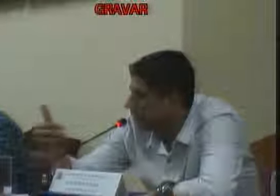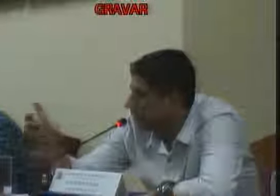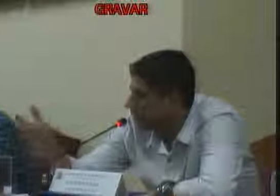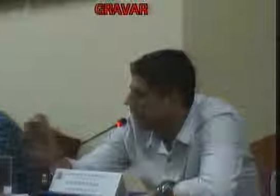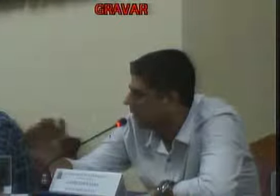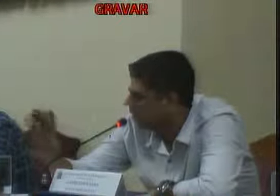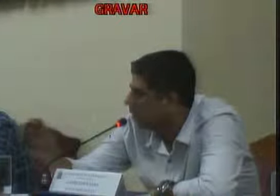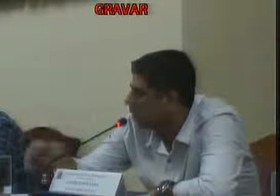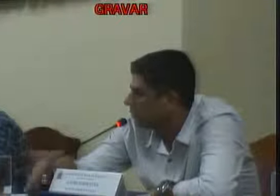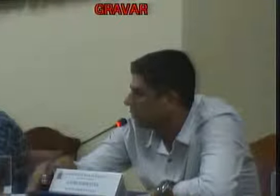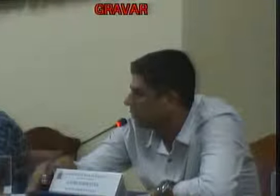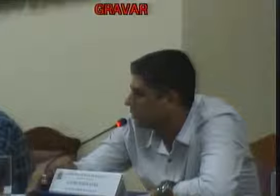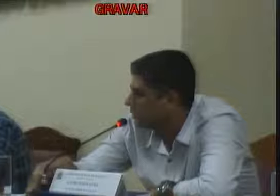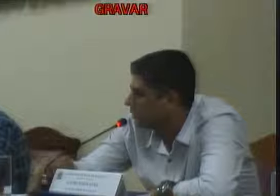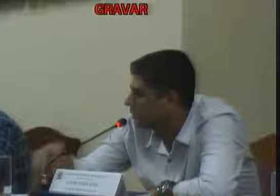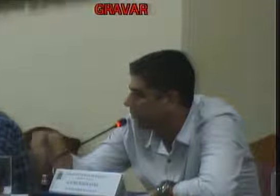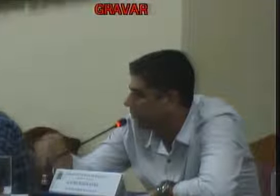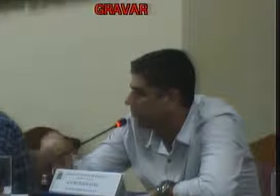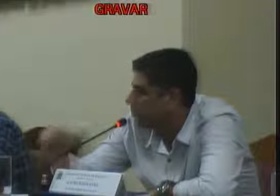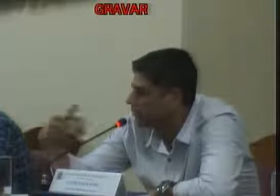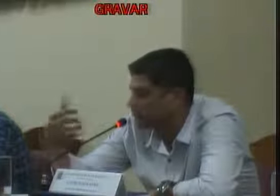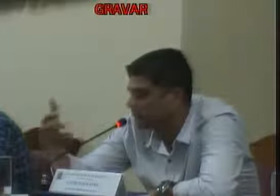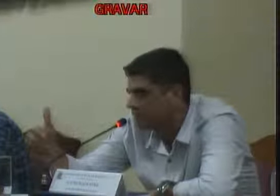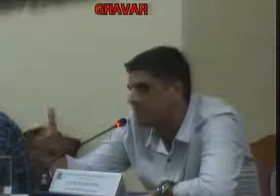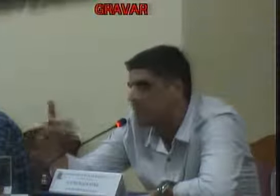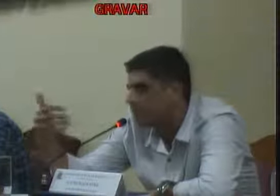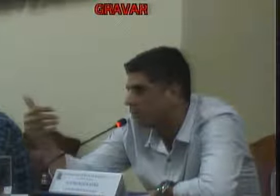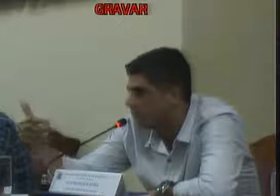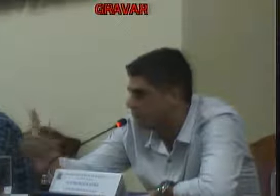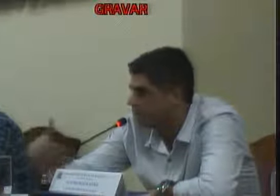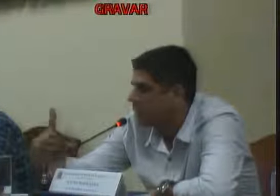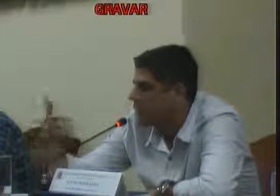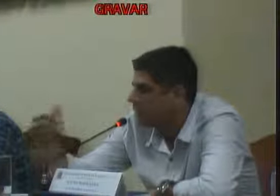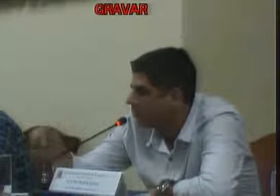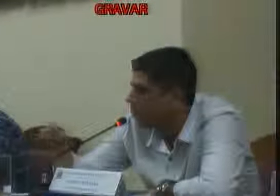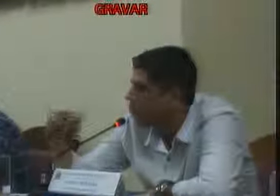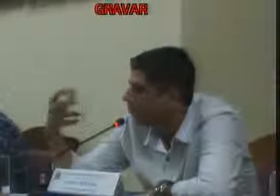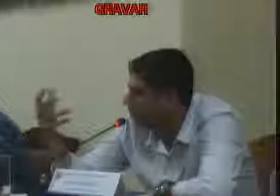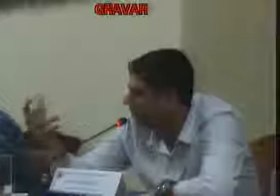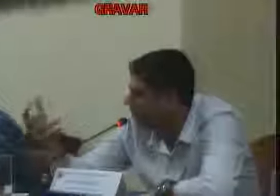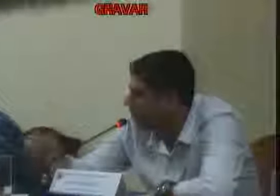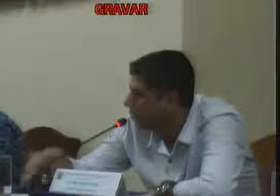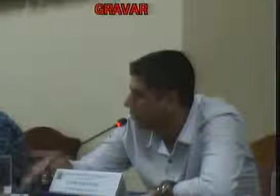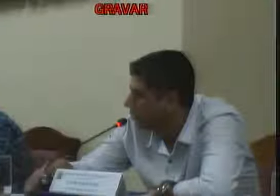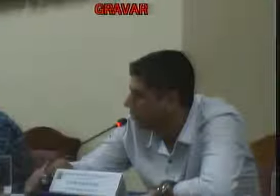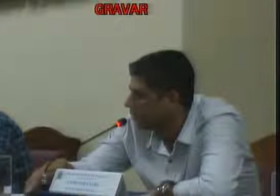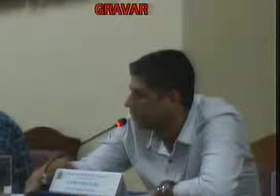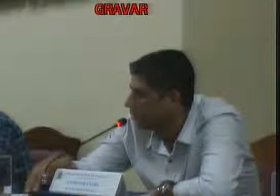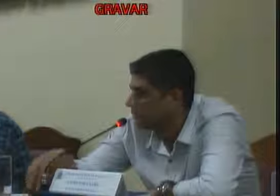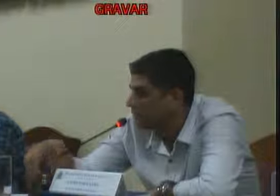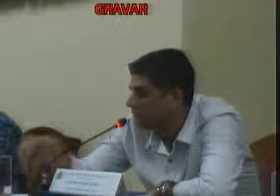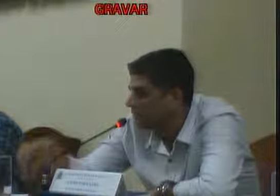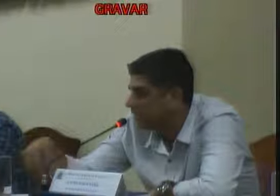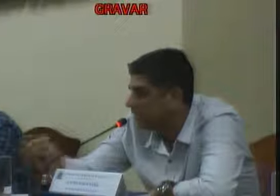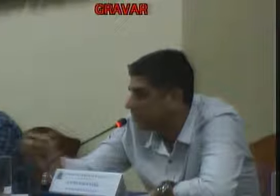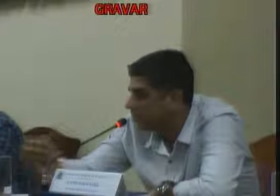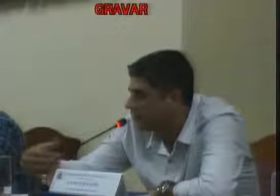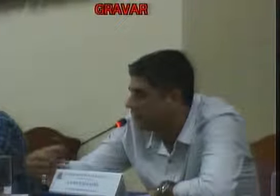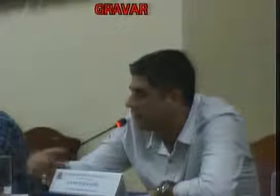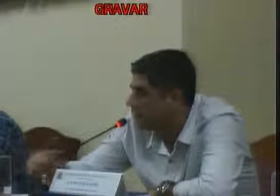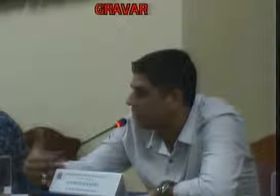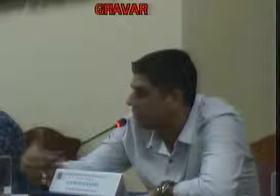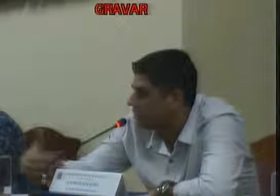fazer a conformação dentro do que é esperado, com as audiências públicas, a comunicação da Câmara, para construir uma situação que for melhor. A SEDAI